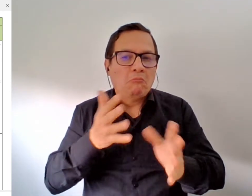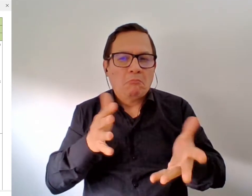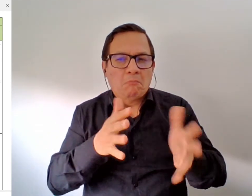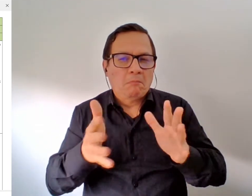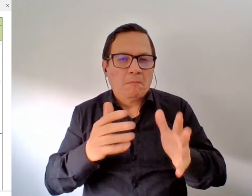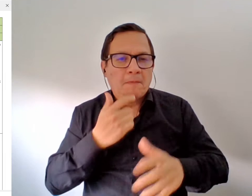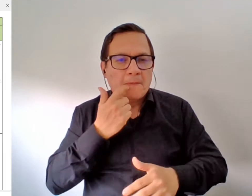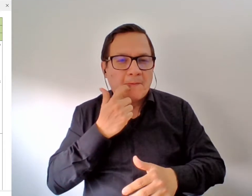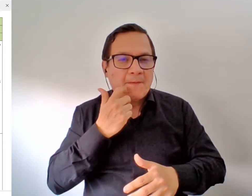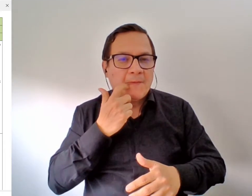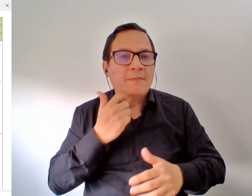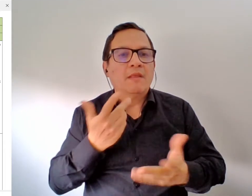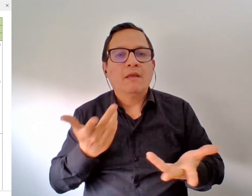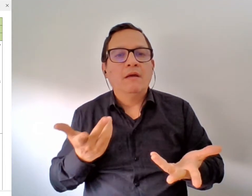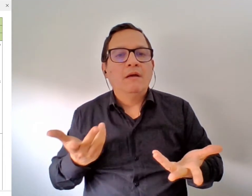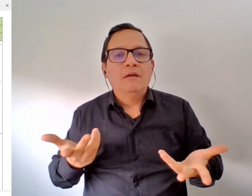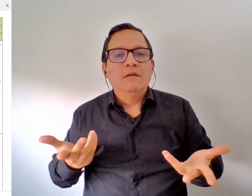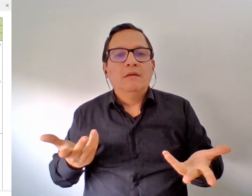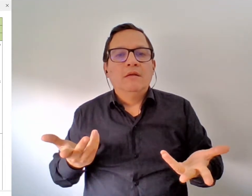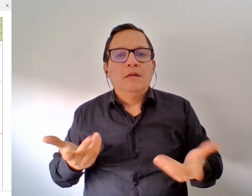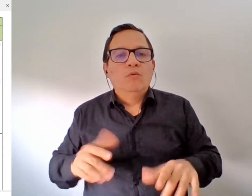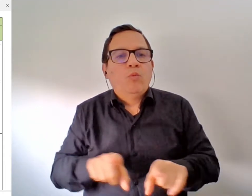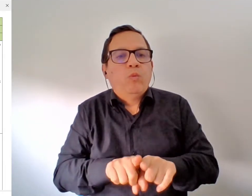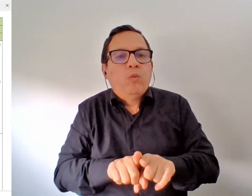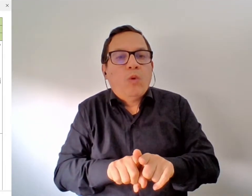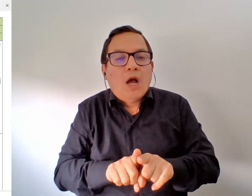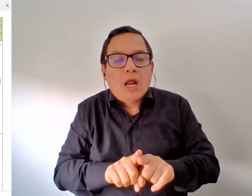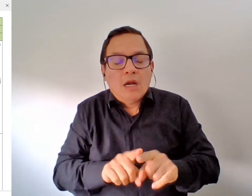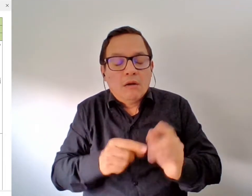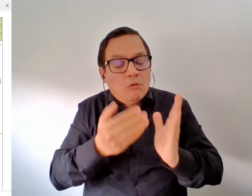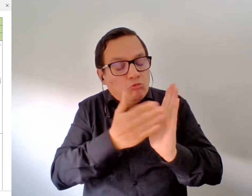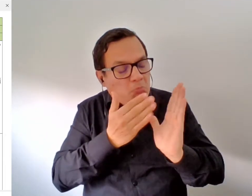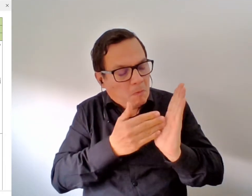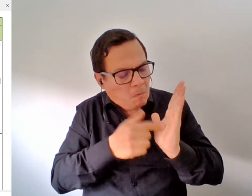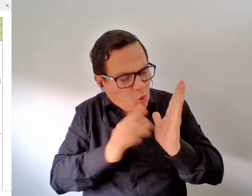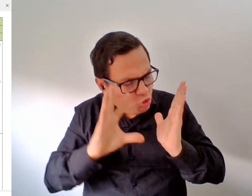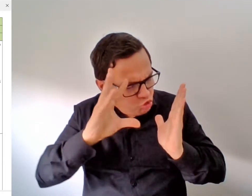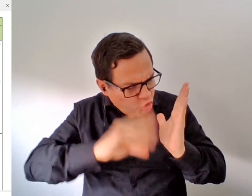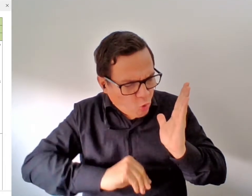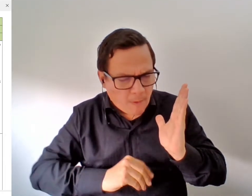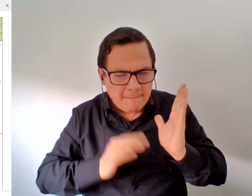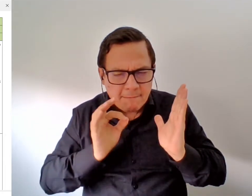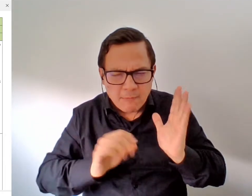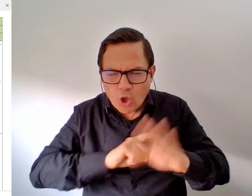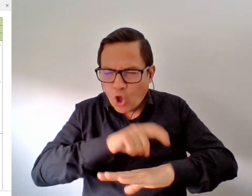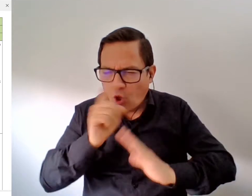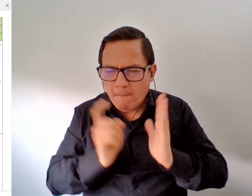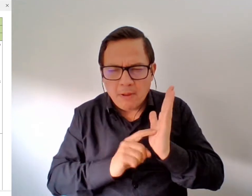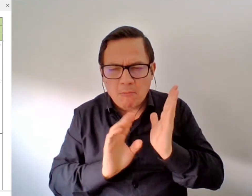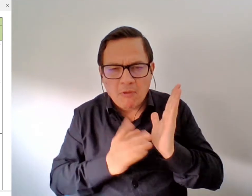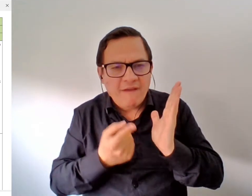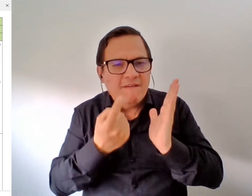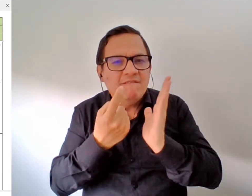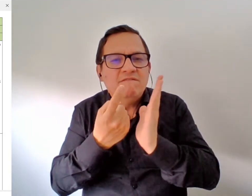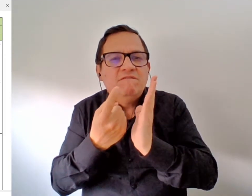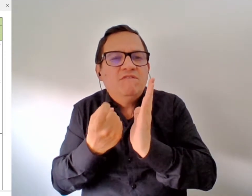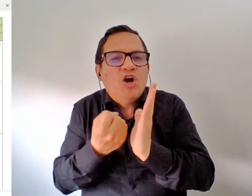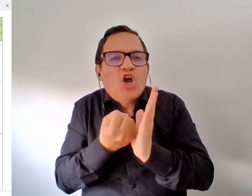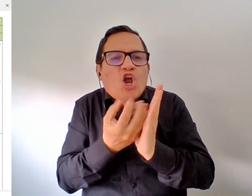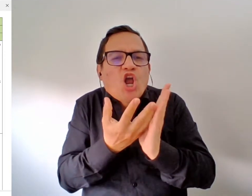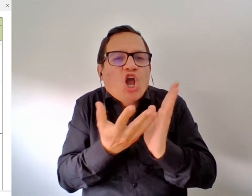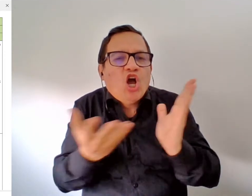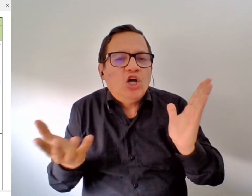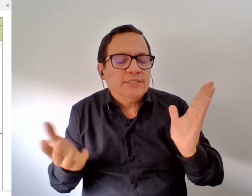Nivel medio. No se tuvieron en cuenta todas las especificaciones del documento y // o no